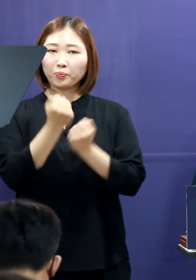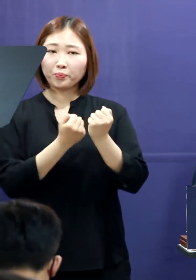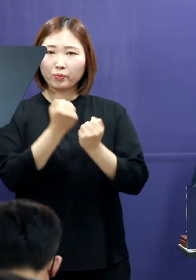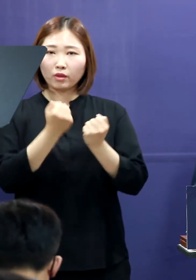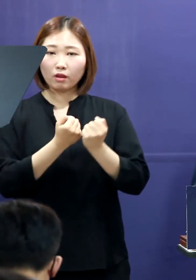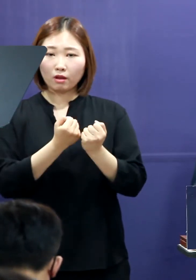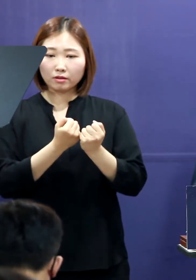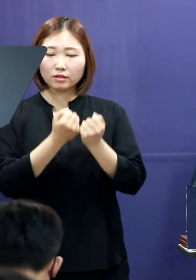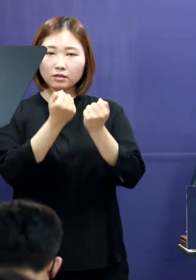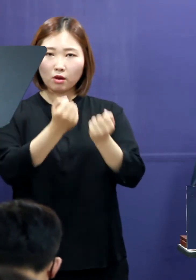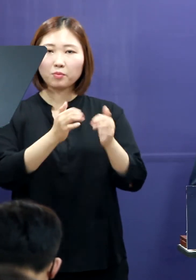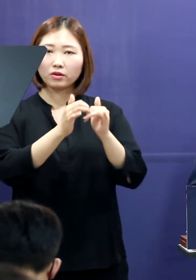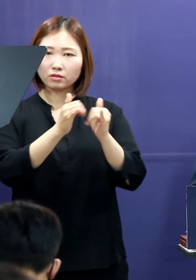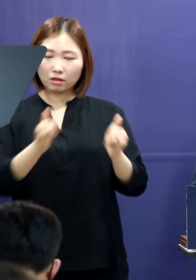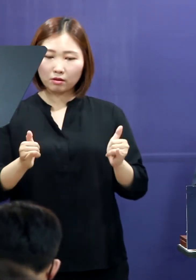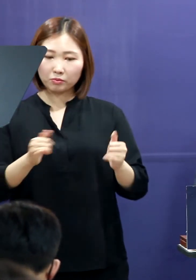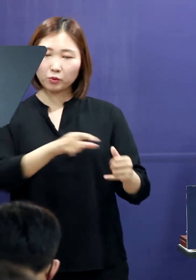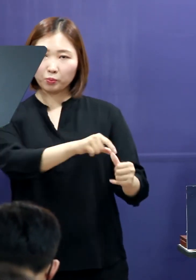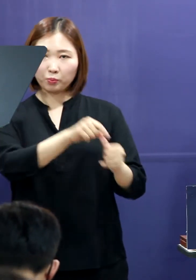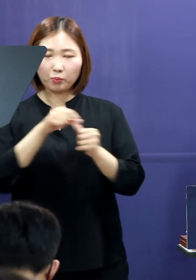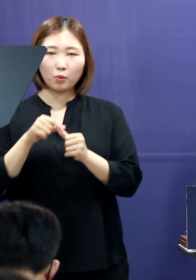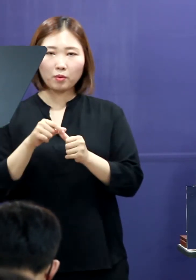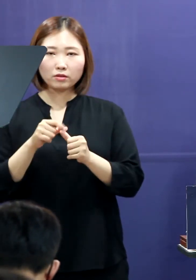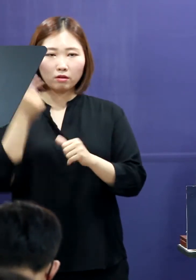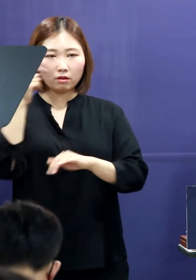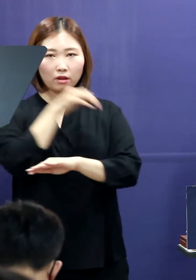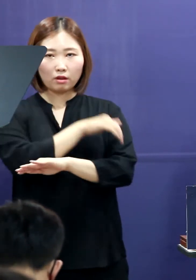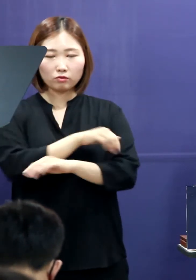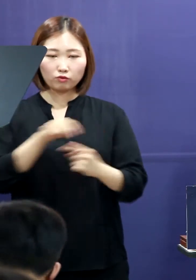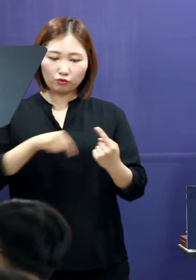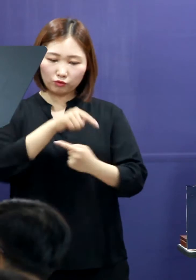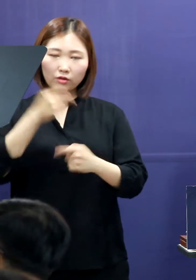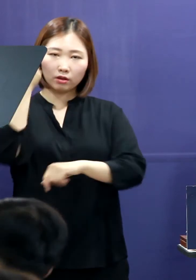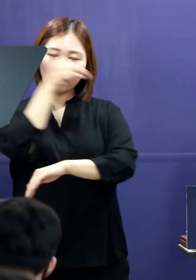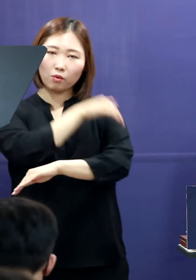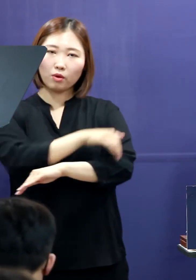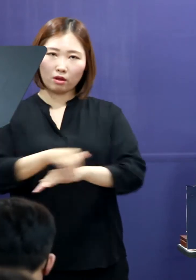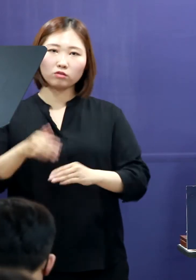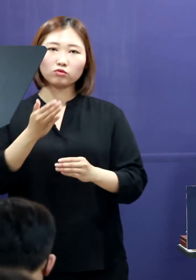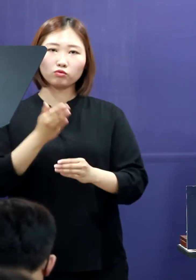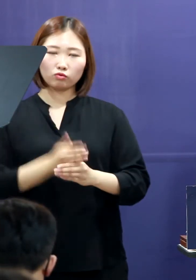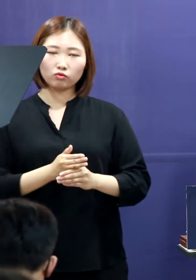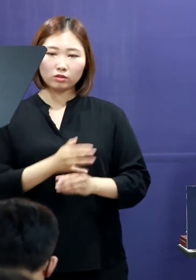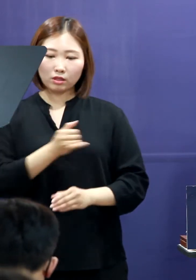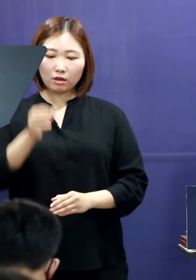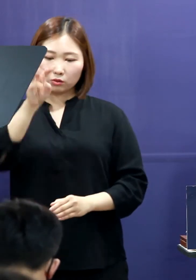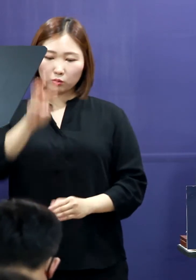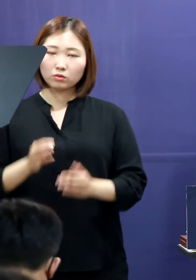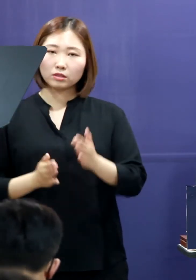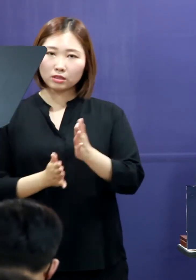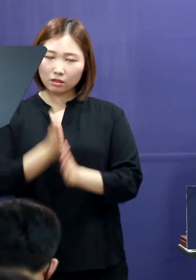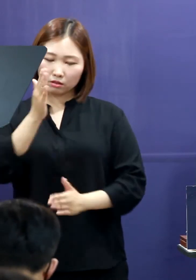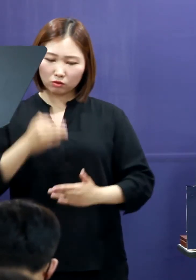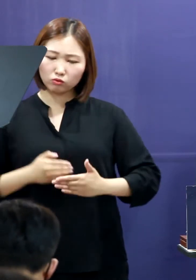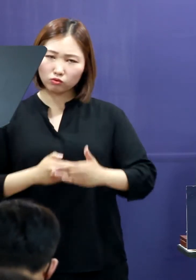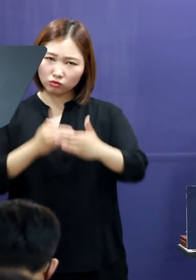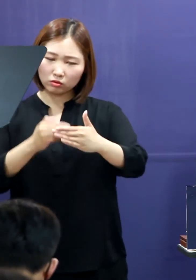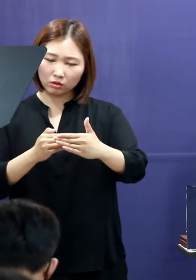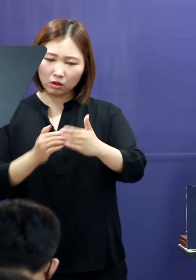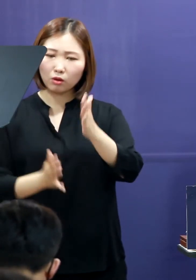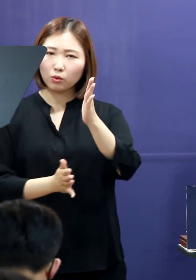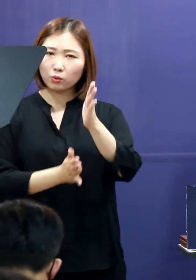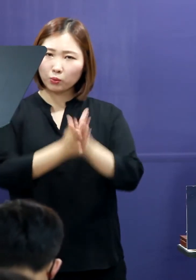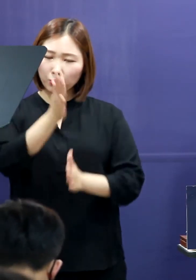공간으로도 활용하겠습니다. 전시 콘텐츠 개발에도 힘써서 우리 시에서 그동안 추진해온 도시재생 성과를